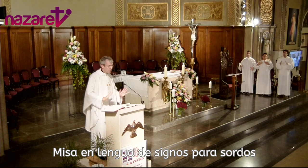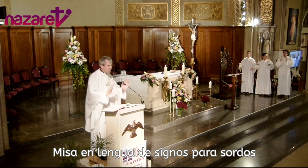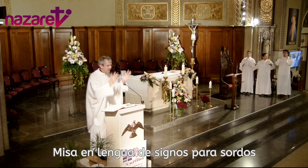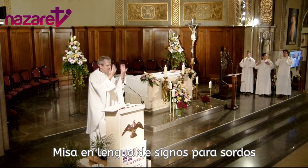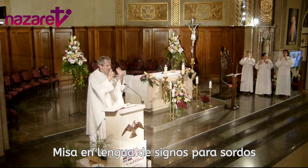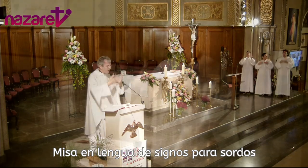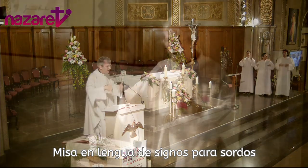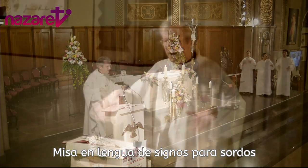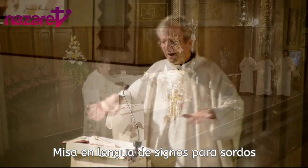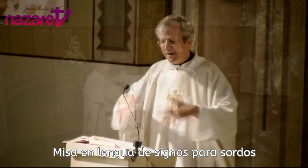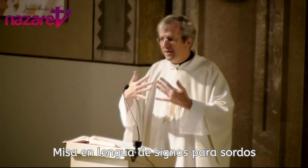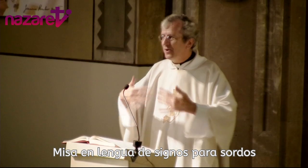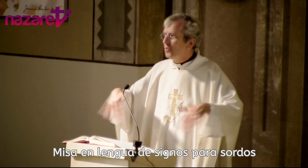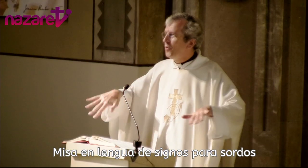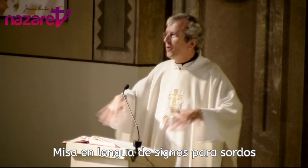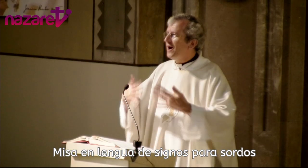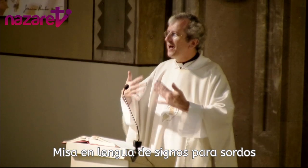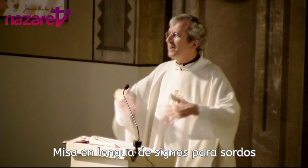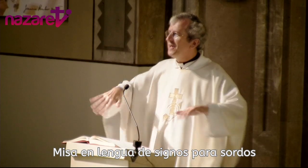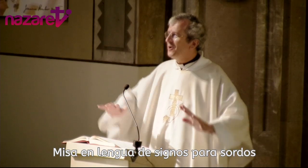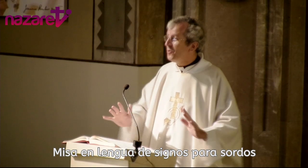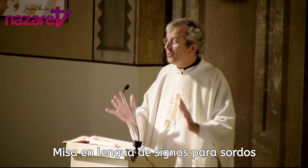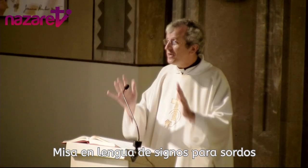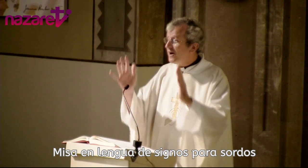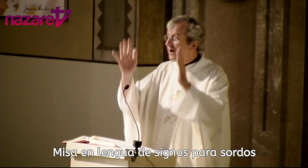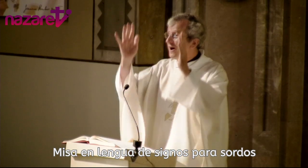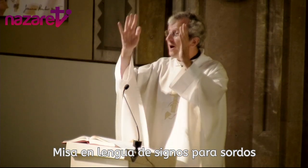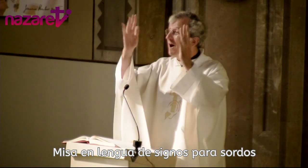Aleluya, aleluya, aleluya,